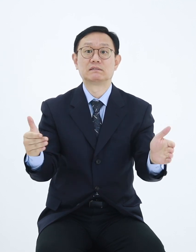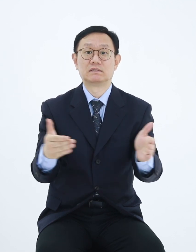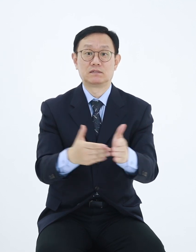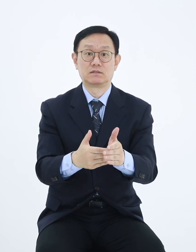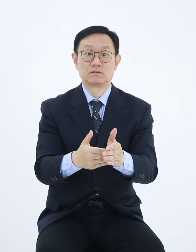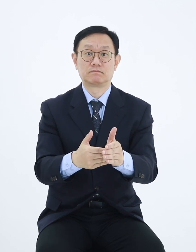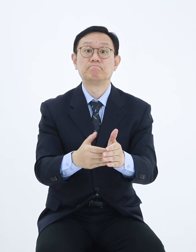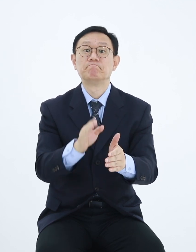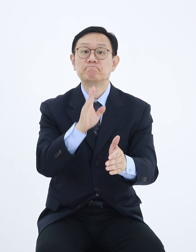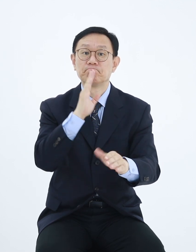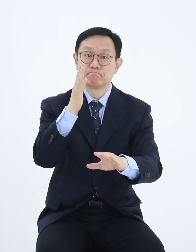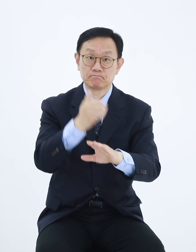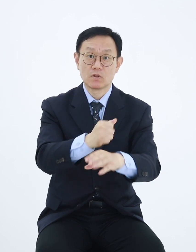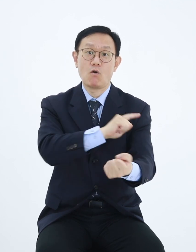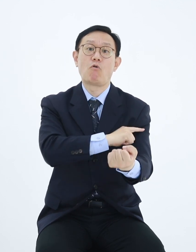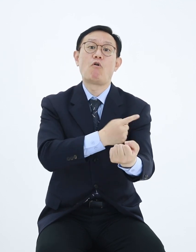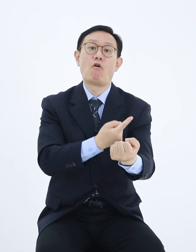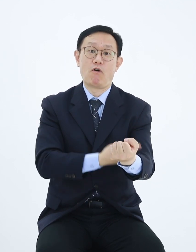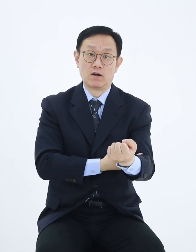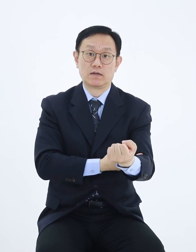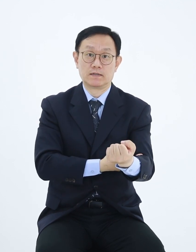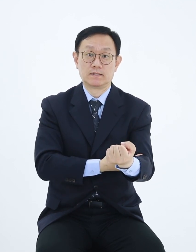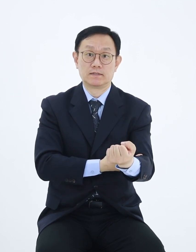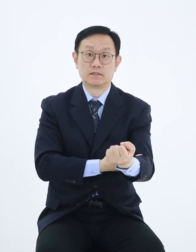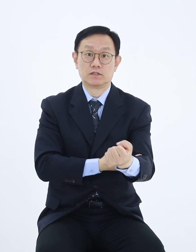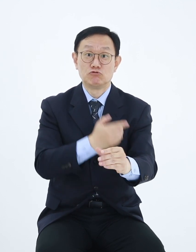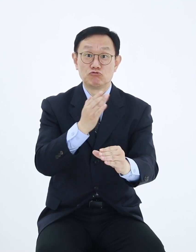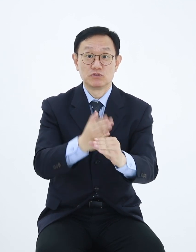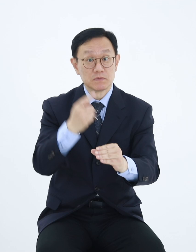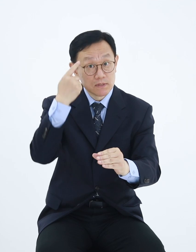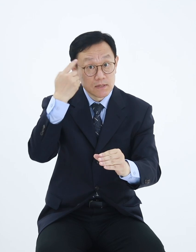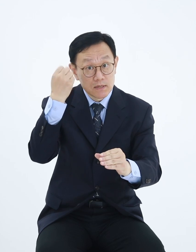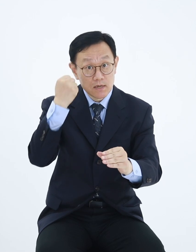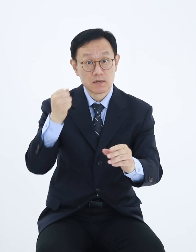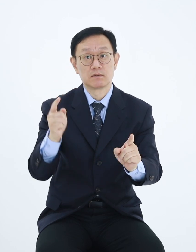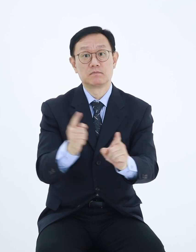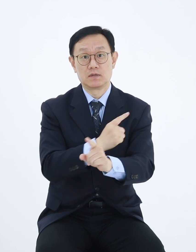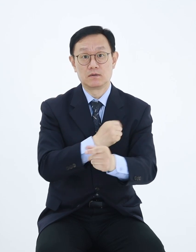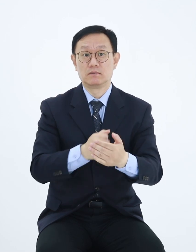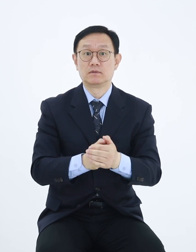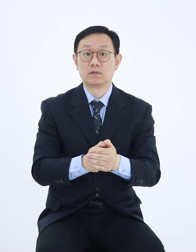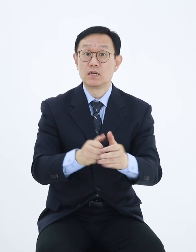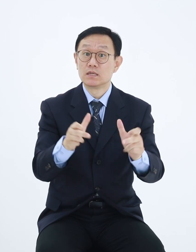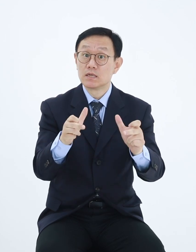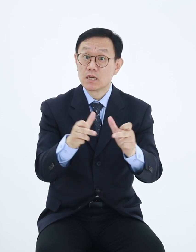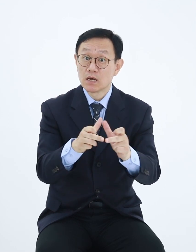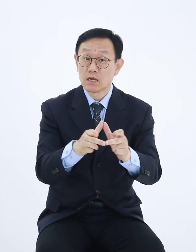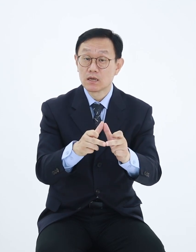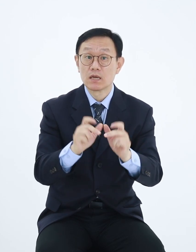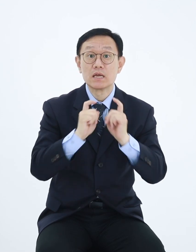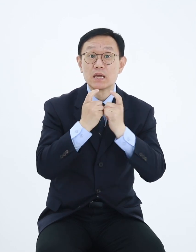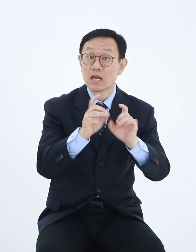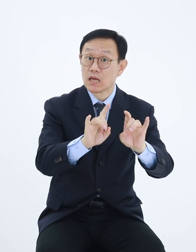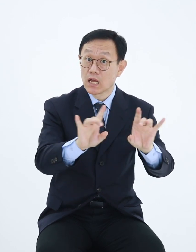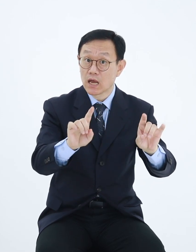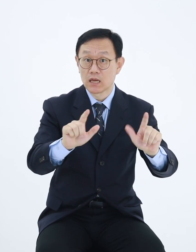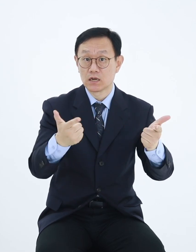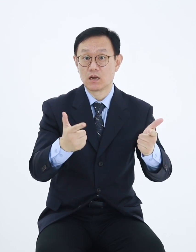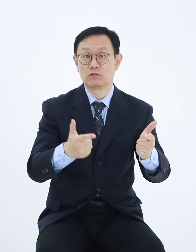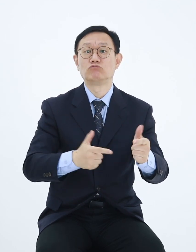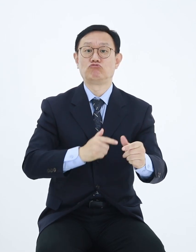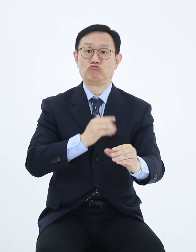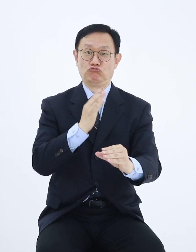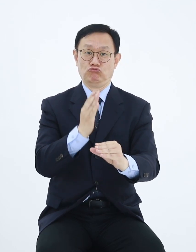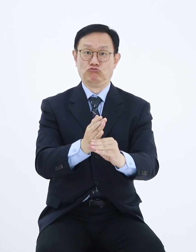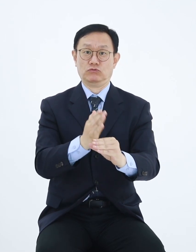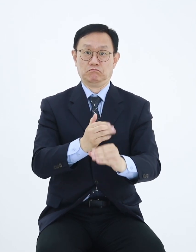권리 중심으로 접근하는 패러다임의 변환이 일어난 것입니다. 이는 장애인을 객체가 아닌 주체로 인식하는